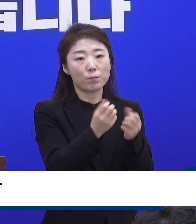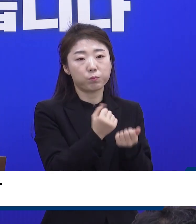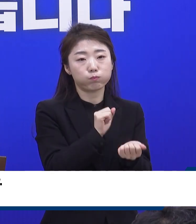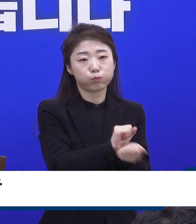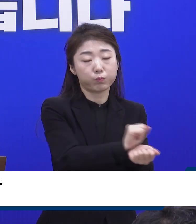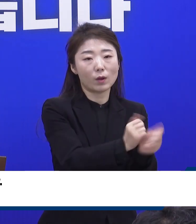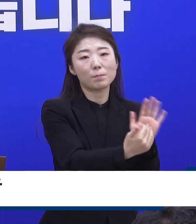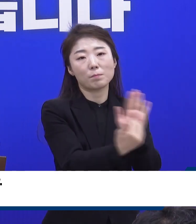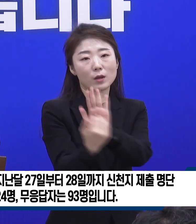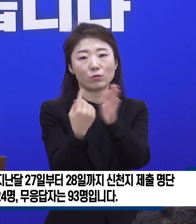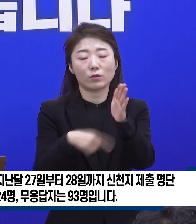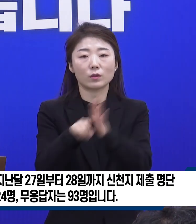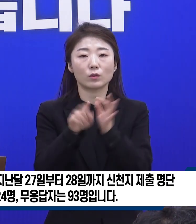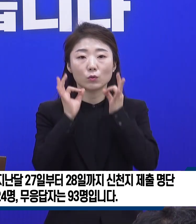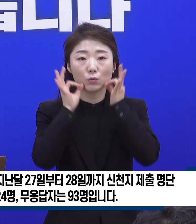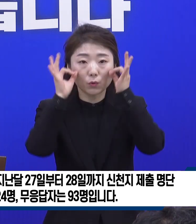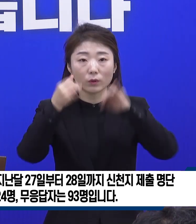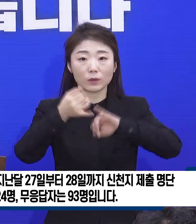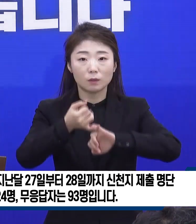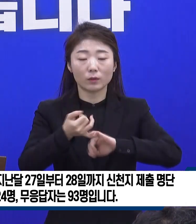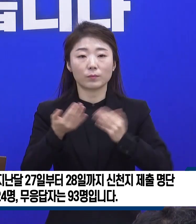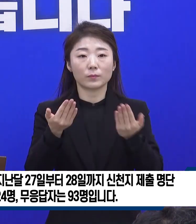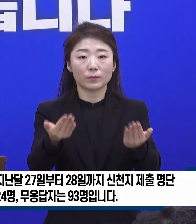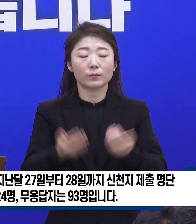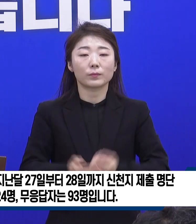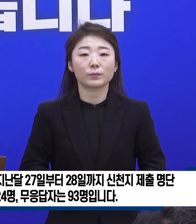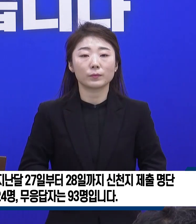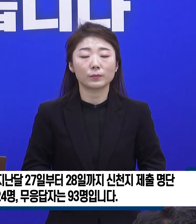최선을 다하겠습니다. 다음으로